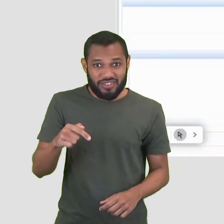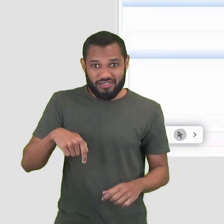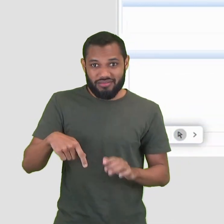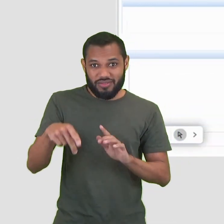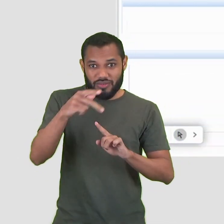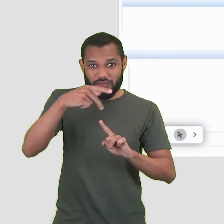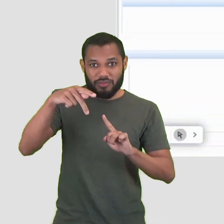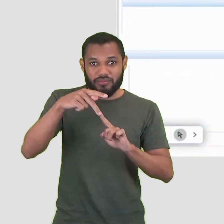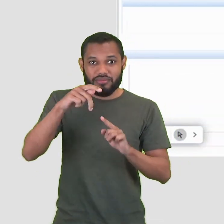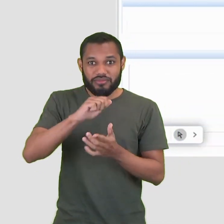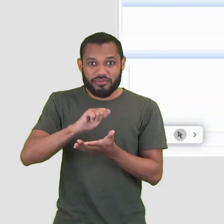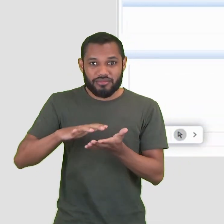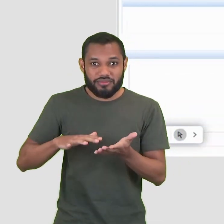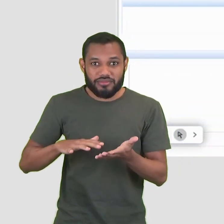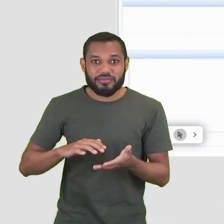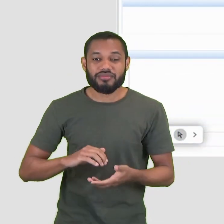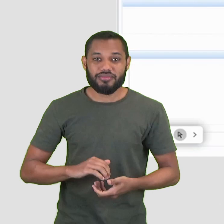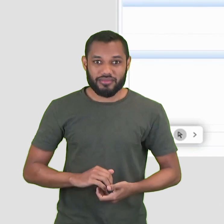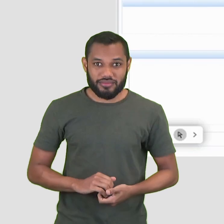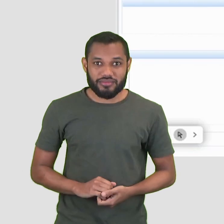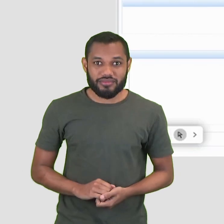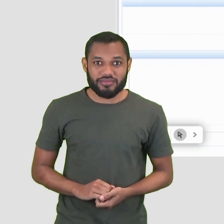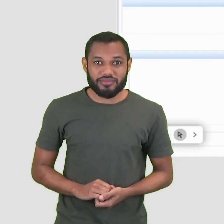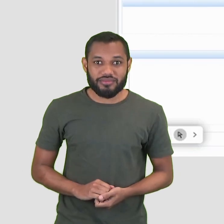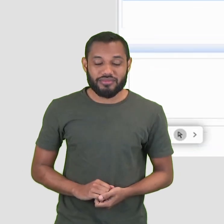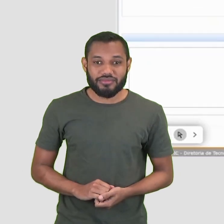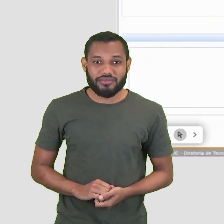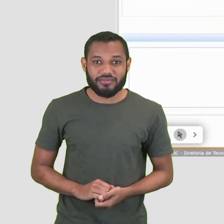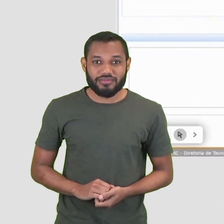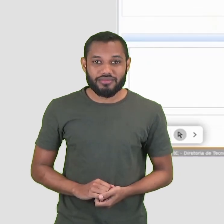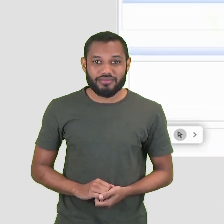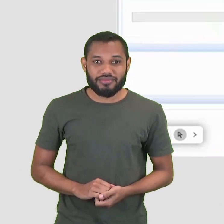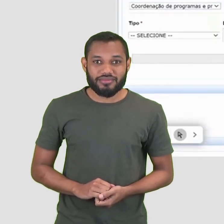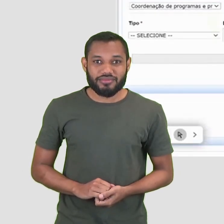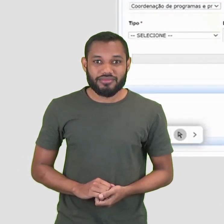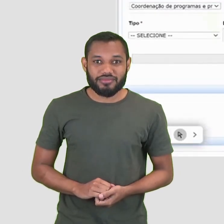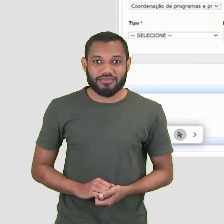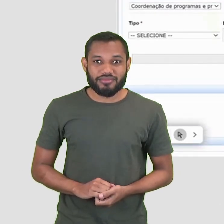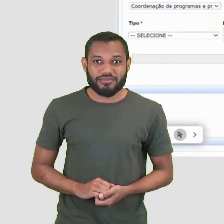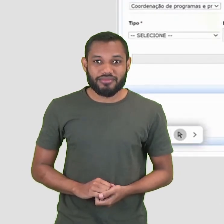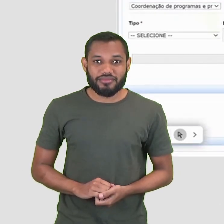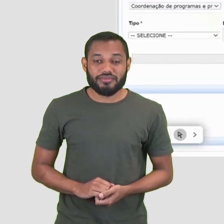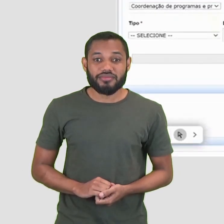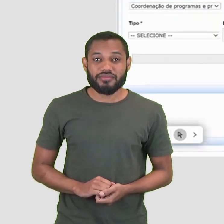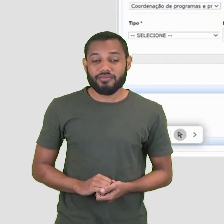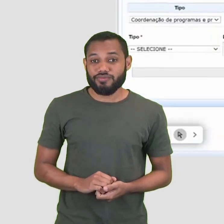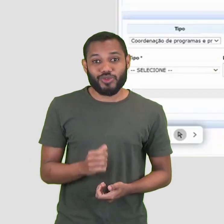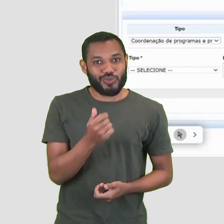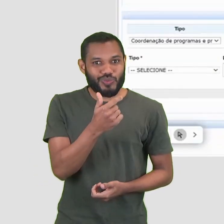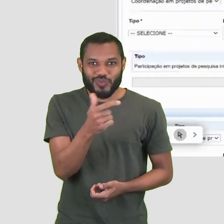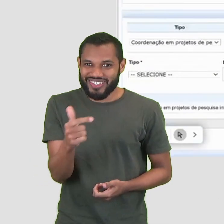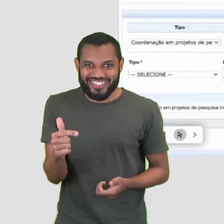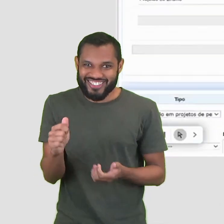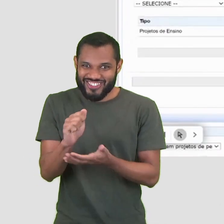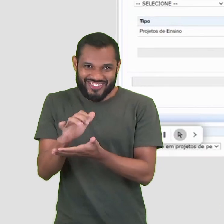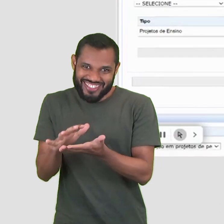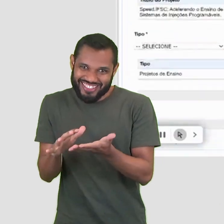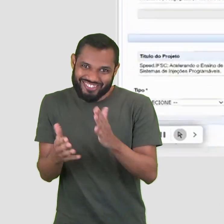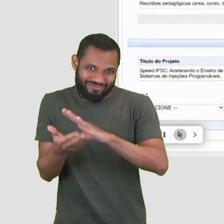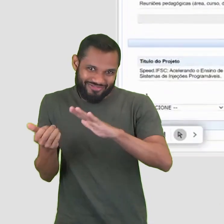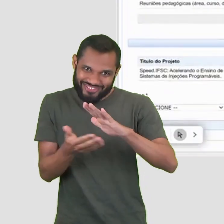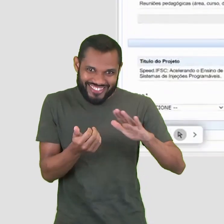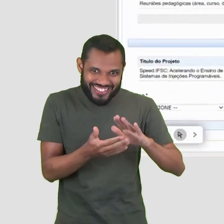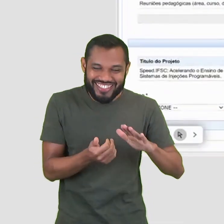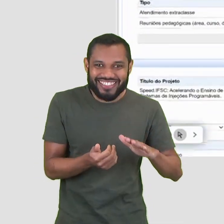atividades. Então, não existem, né, atividades. Bom, aqui, então, eu vou ter